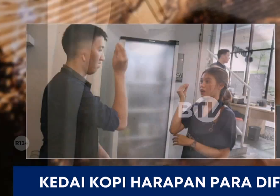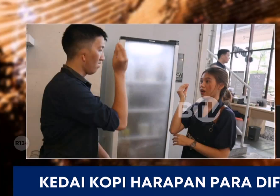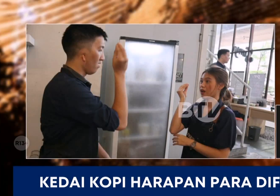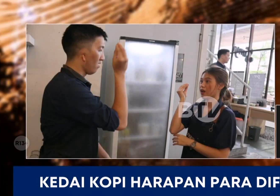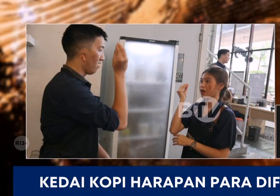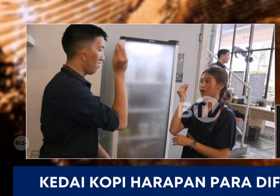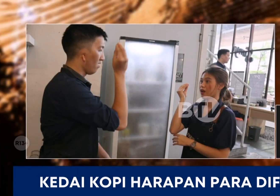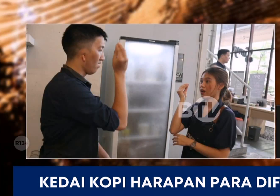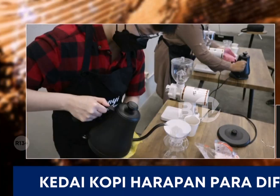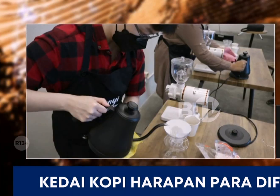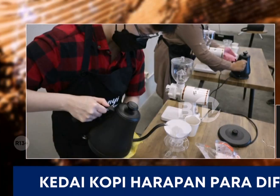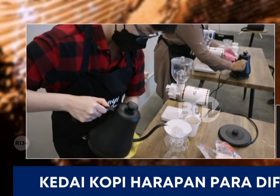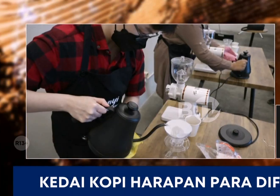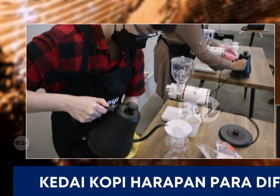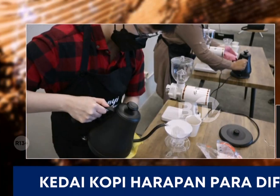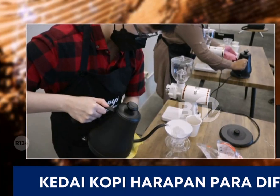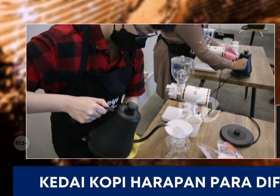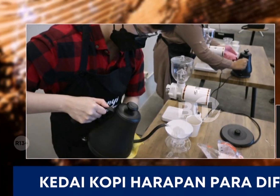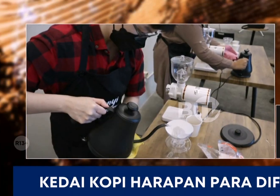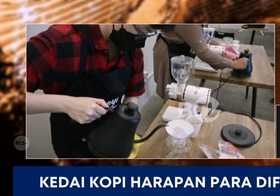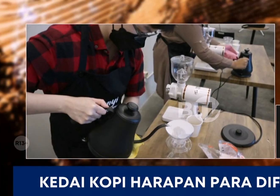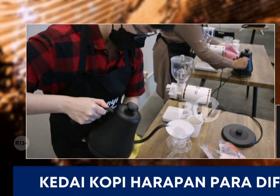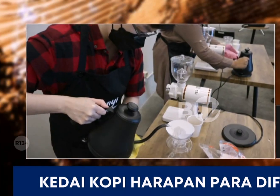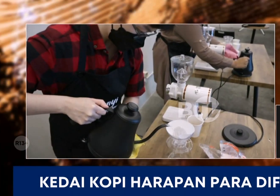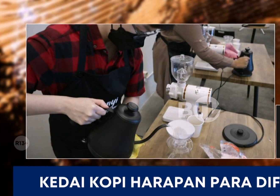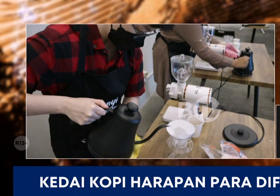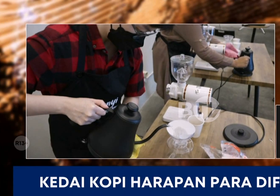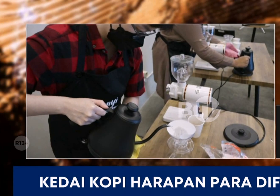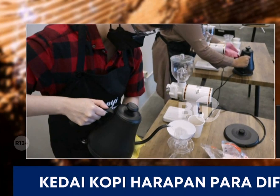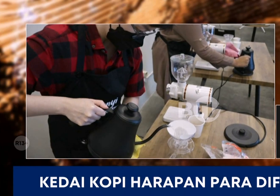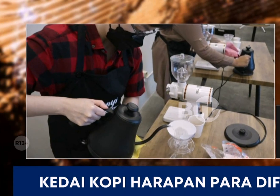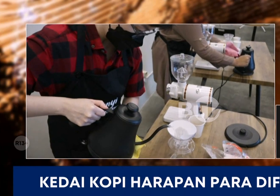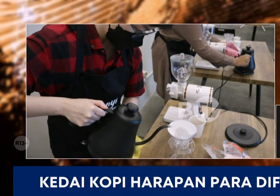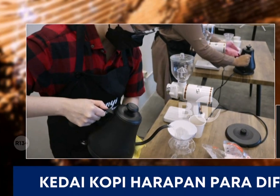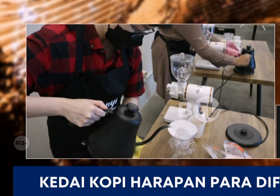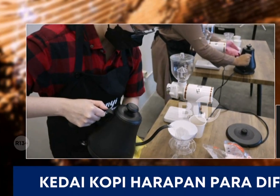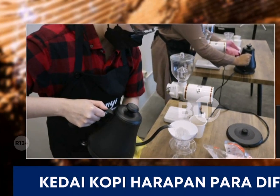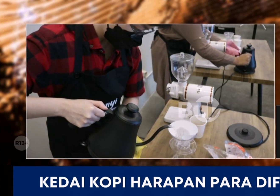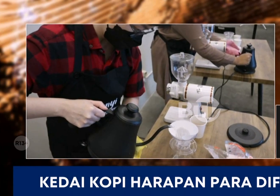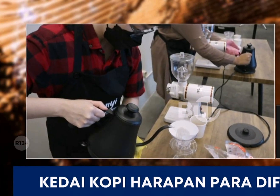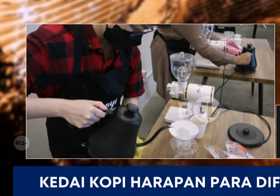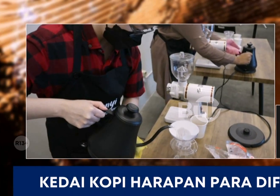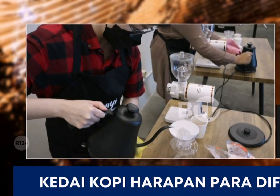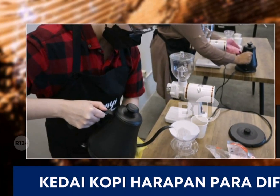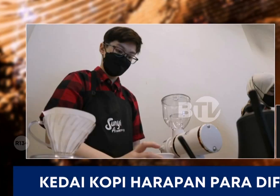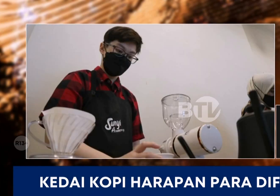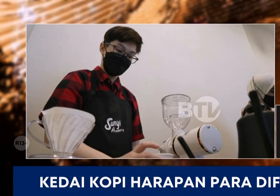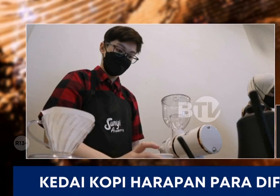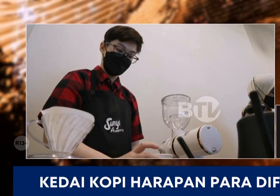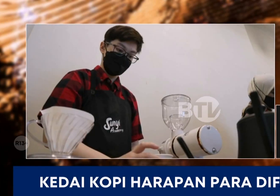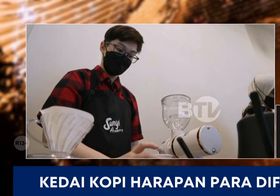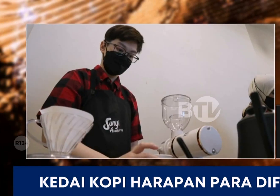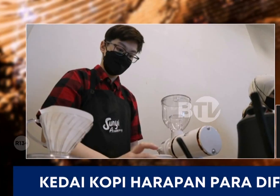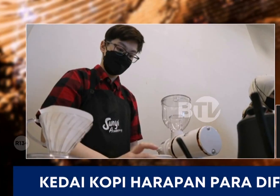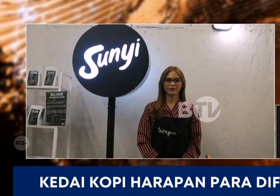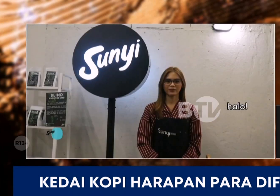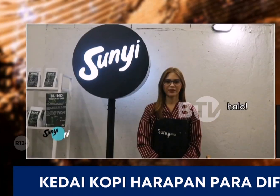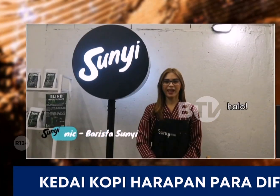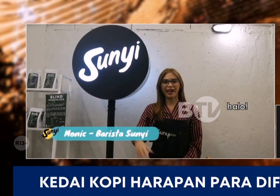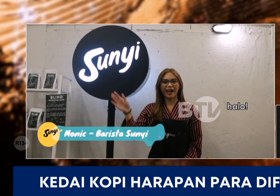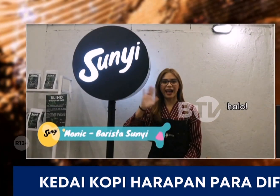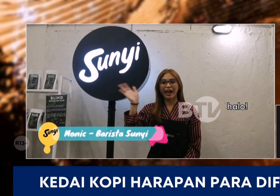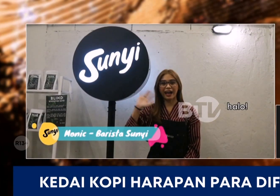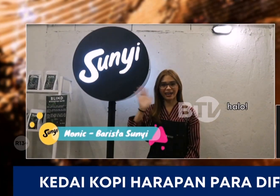Okay. Salah satu pengusaha yang down Mas. Saya down sampai saya harus pindah tuh dari Jakarta, saya pindah ke